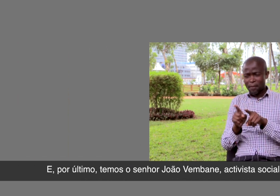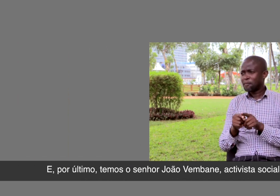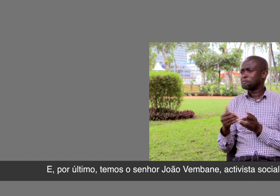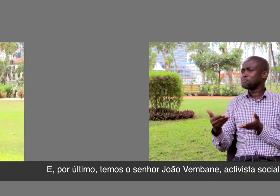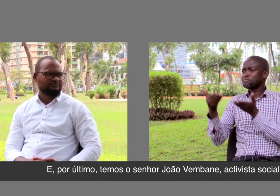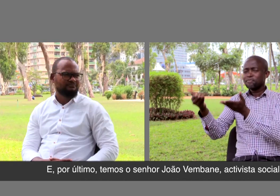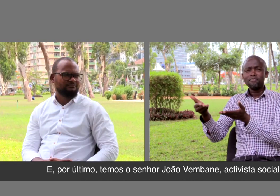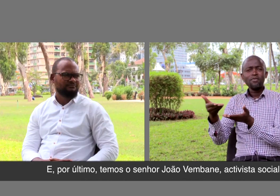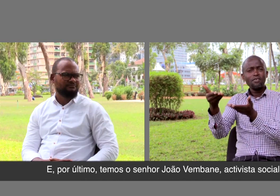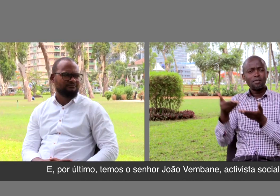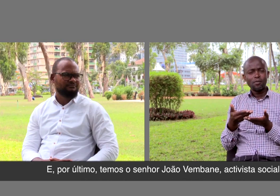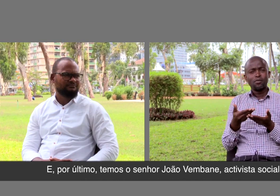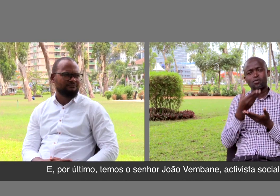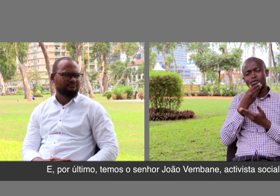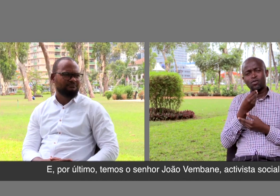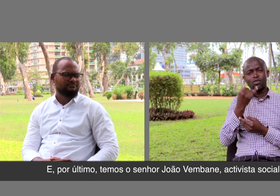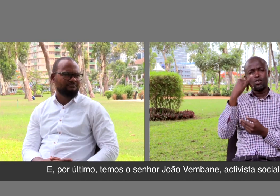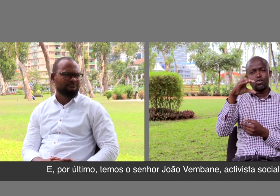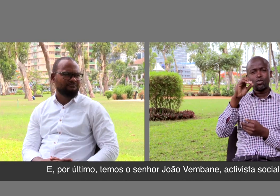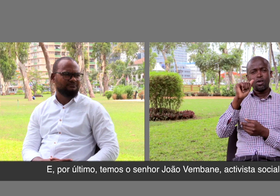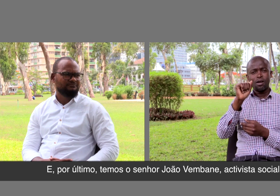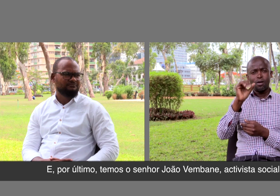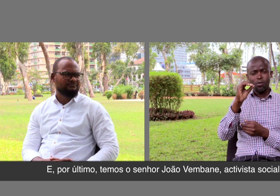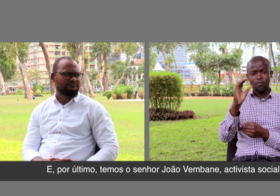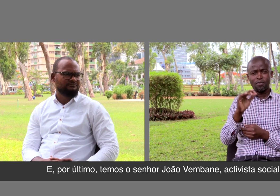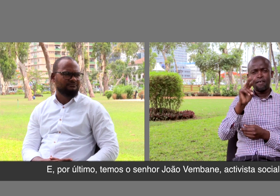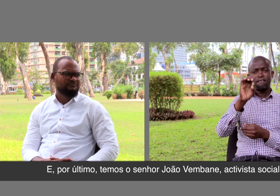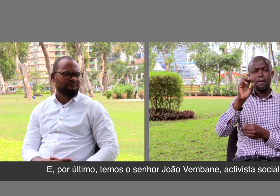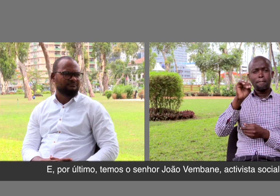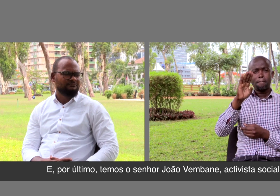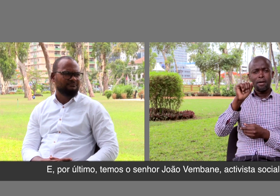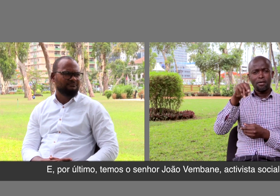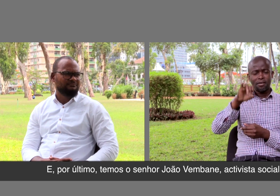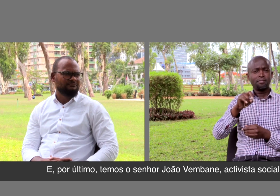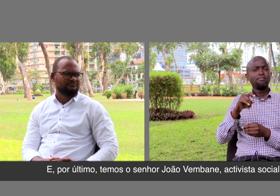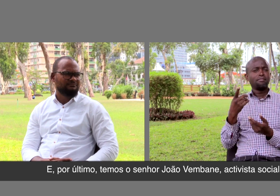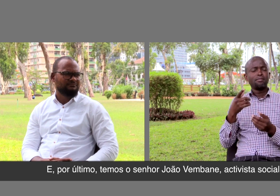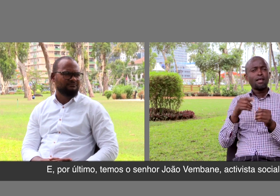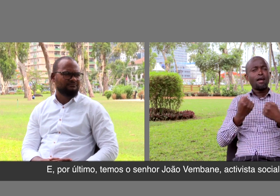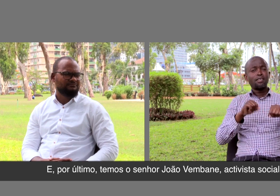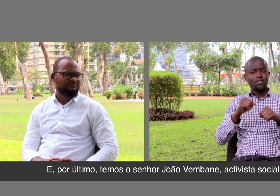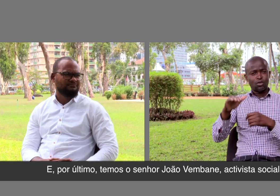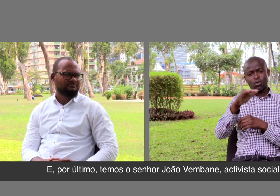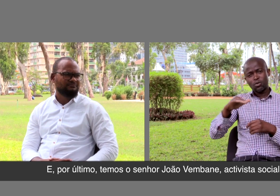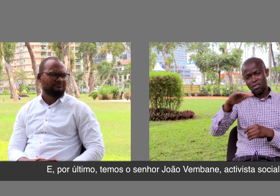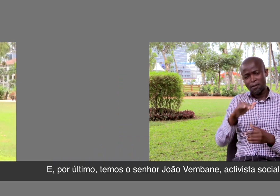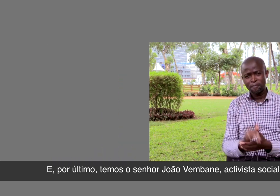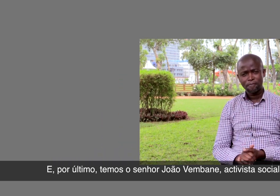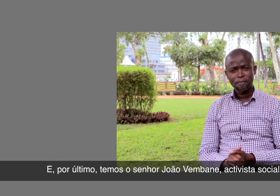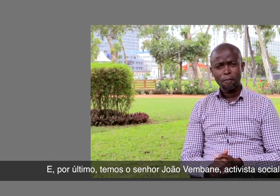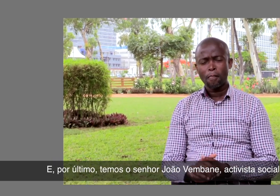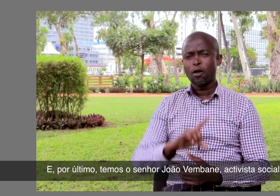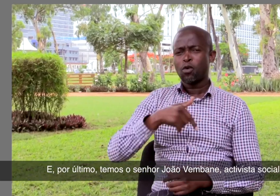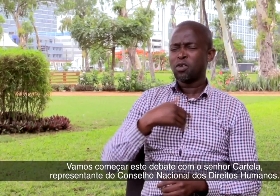E para além disso, também temos o nosso convidado, o senhor João Vemban. É um ativista social.